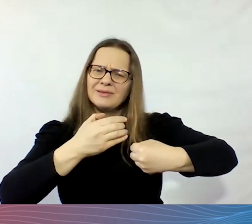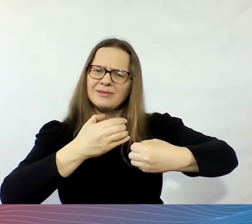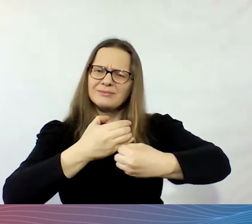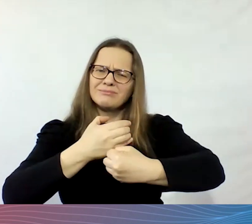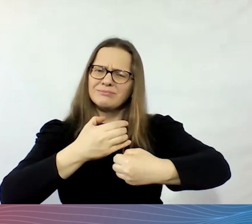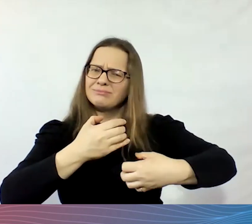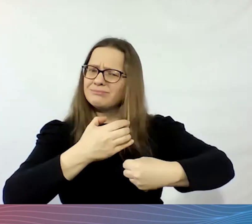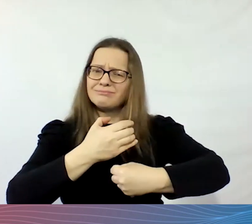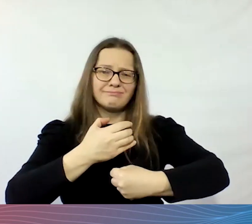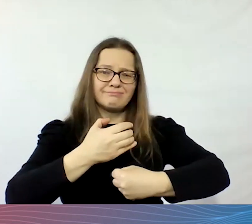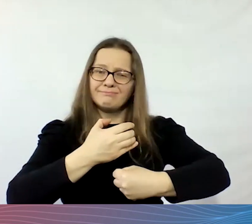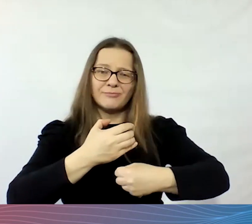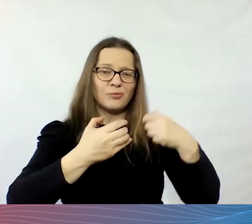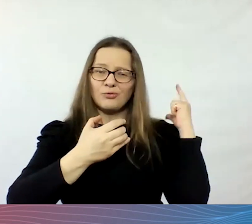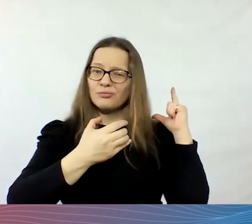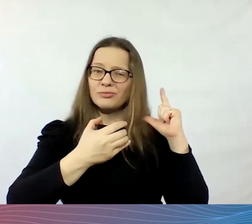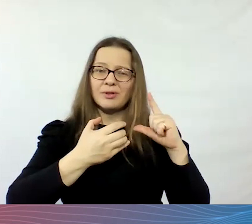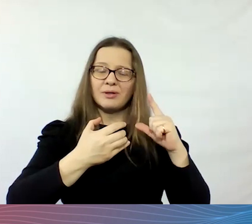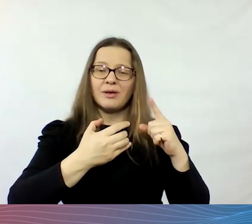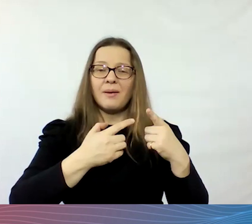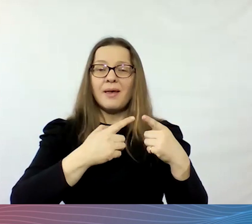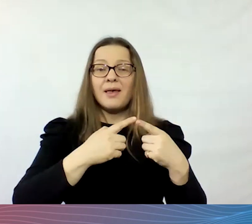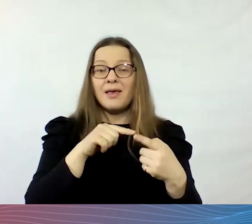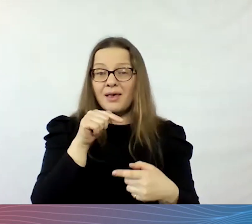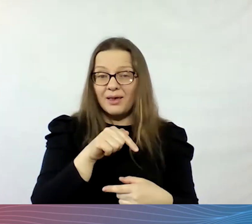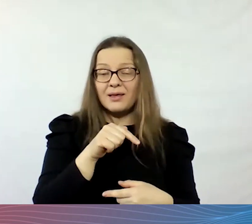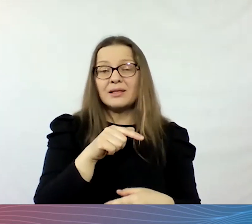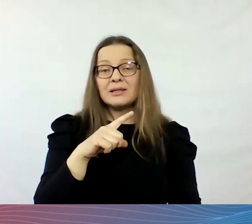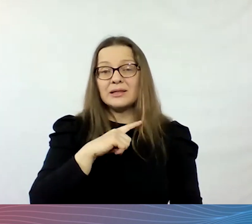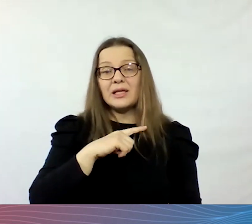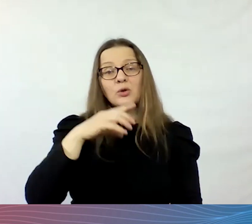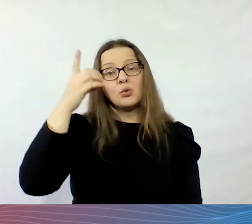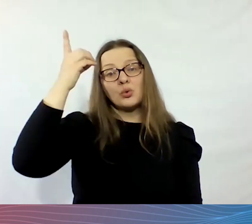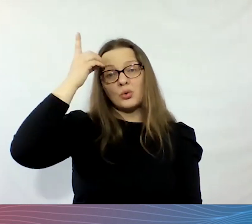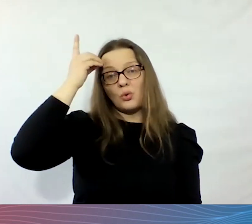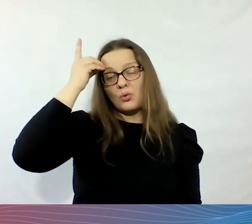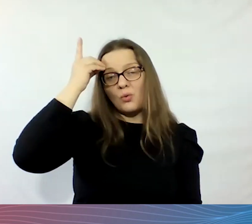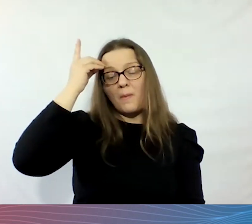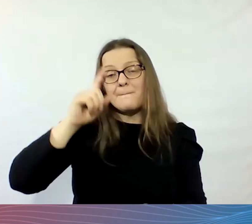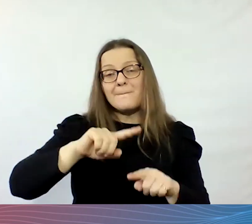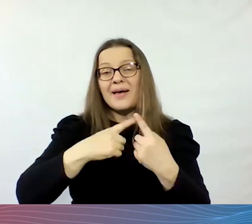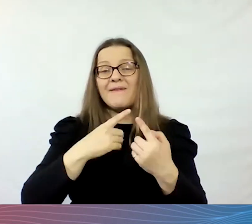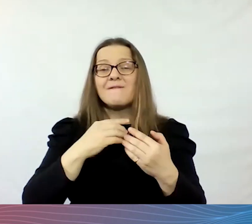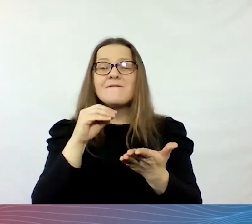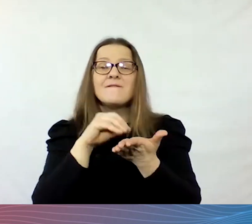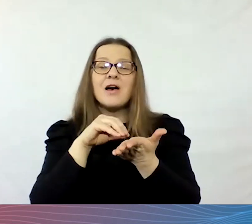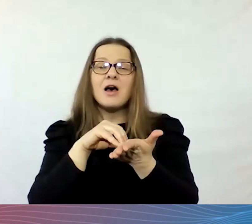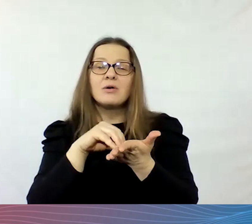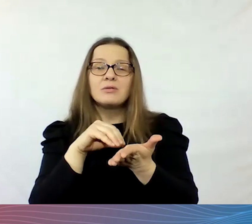mas vai fechar. Por quê? Ele tem dom. A mão de um bebê tem um dom, mas ainda não tem um